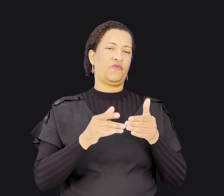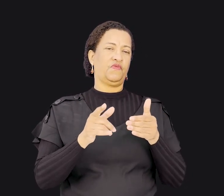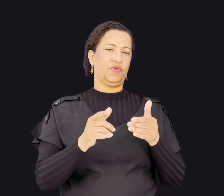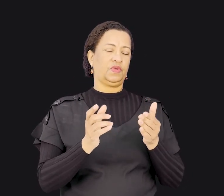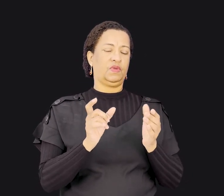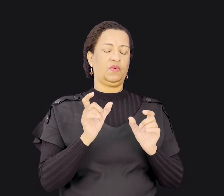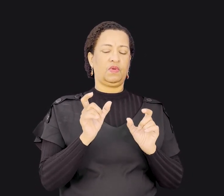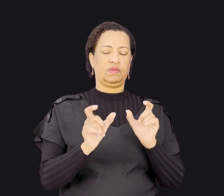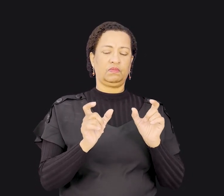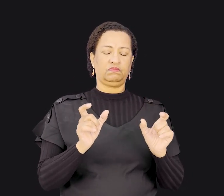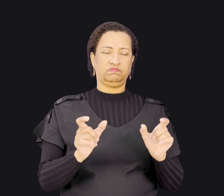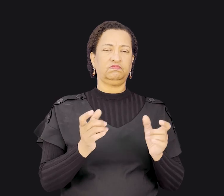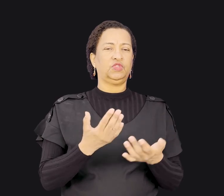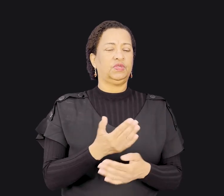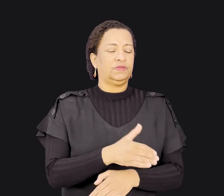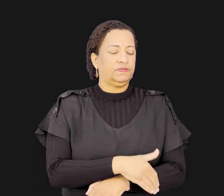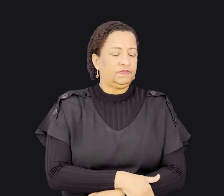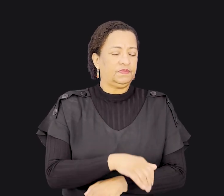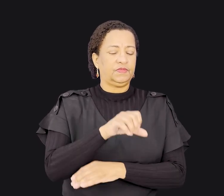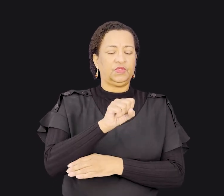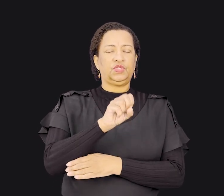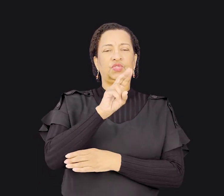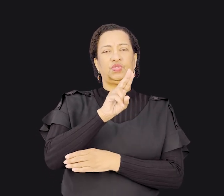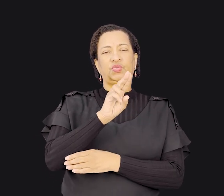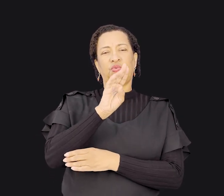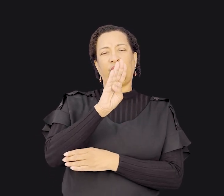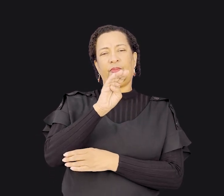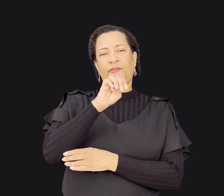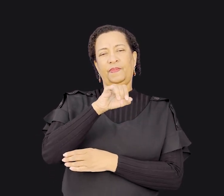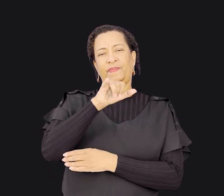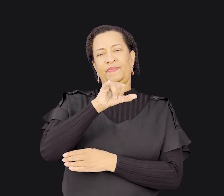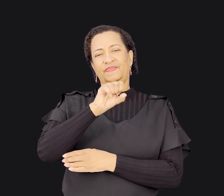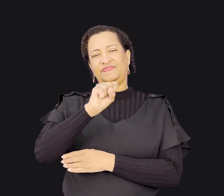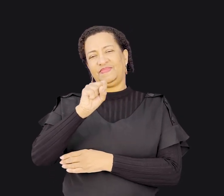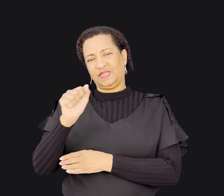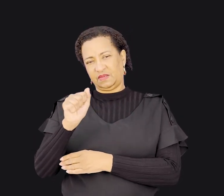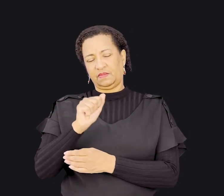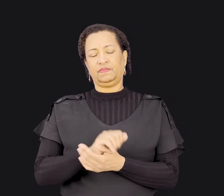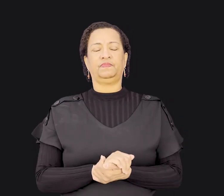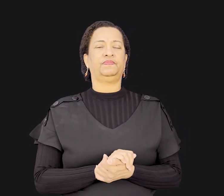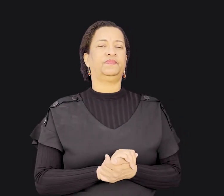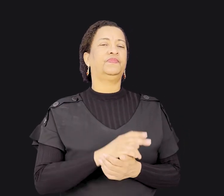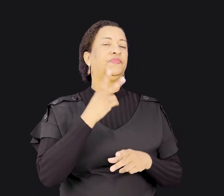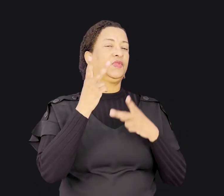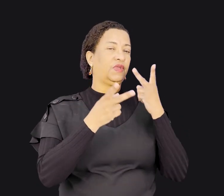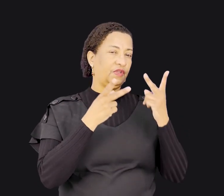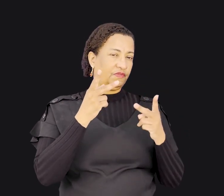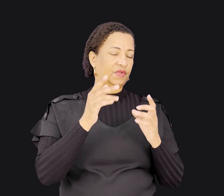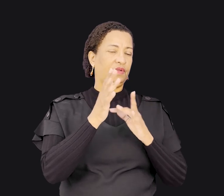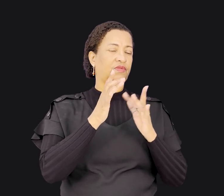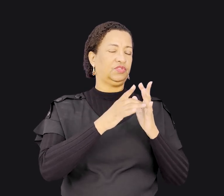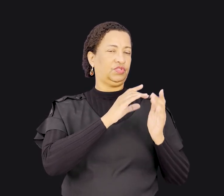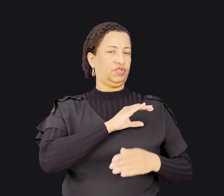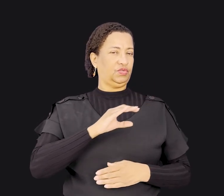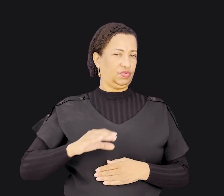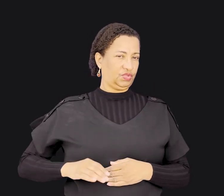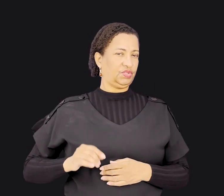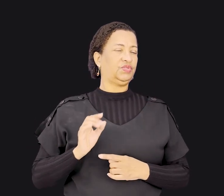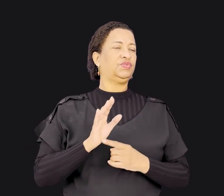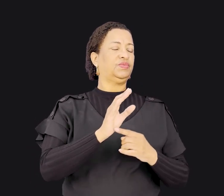a palavra submissão ou submissa. No final do capítulo 2, Pedro falou sobre Jesus Cristo e identificou sua morte na